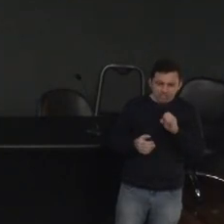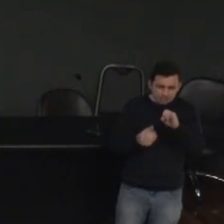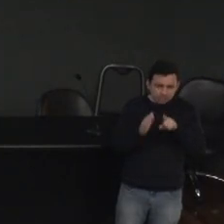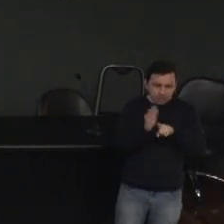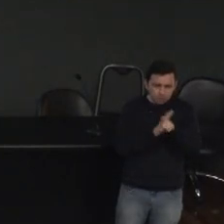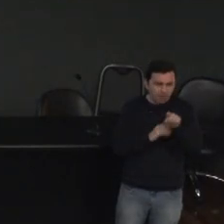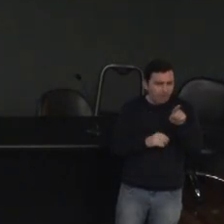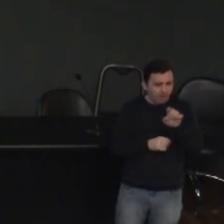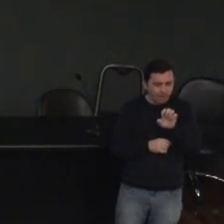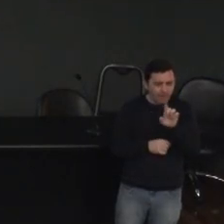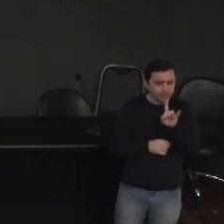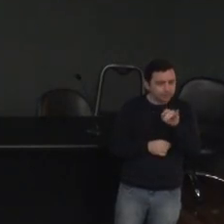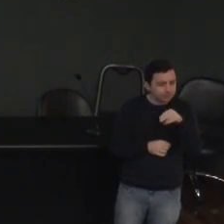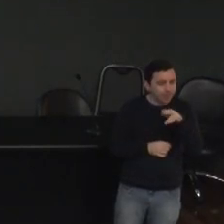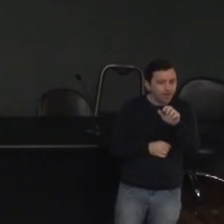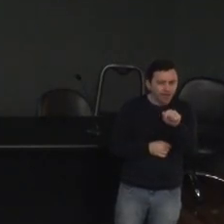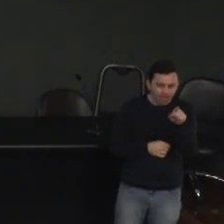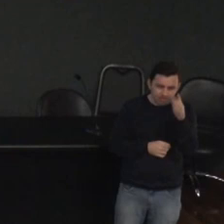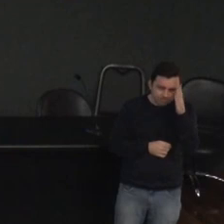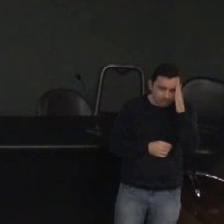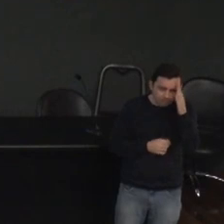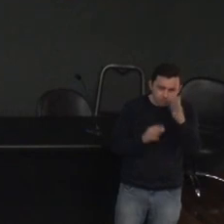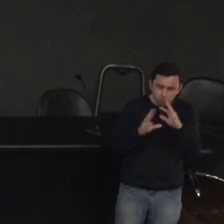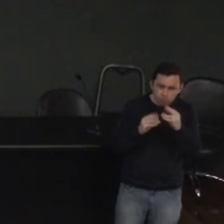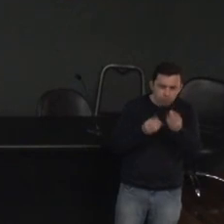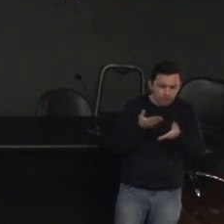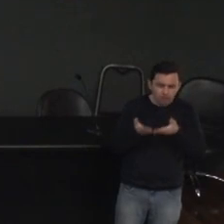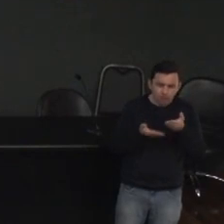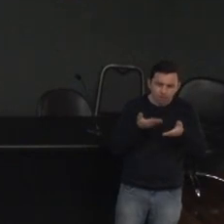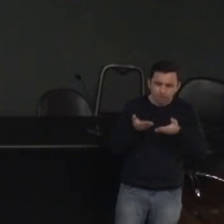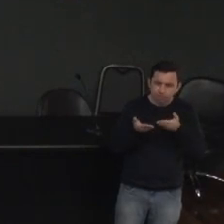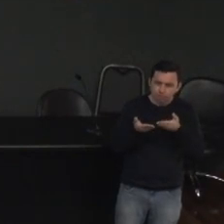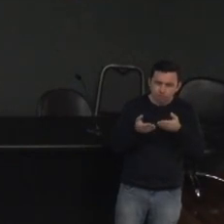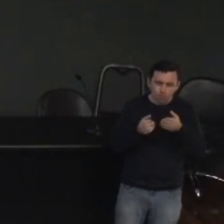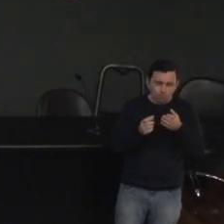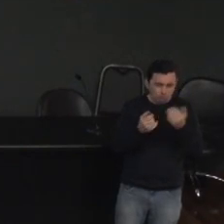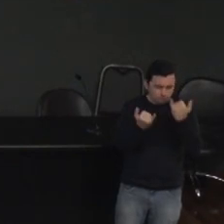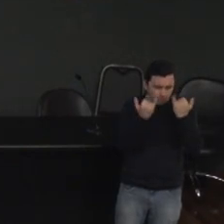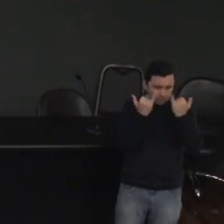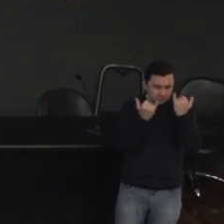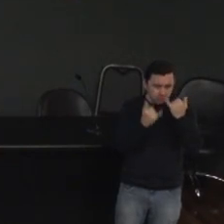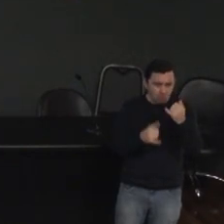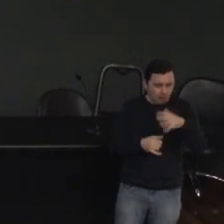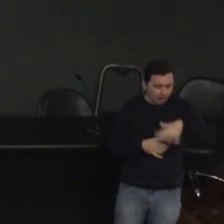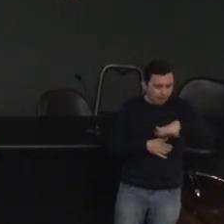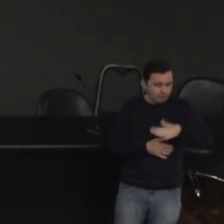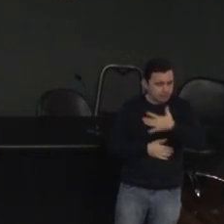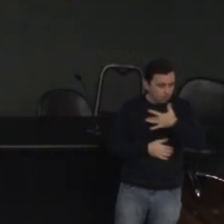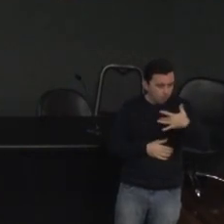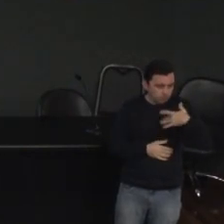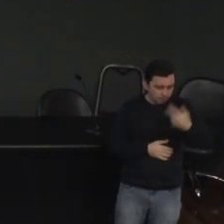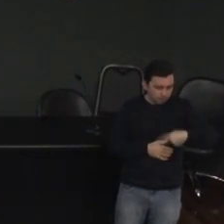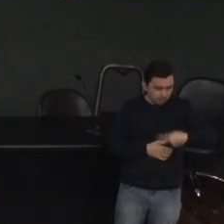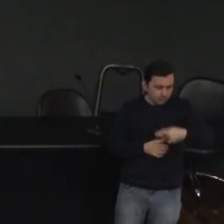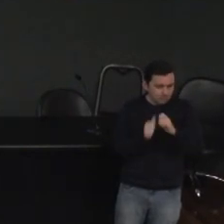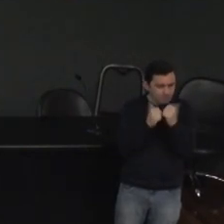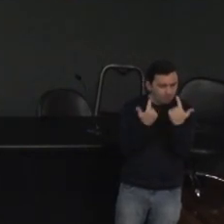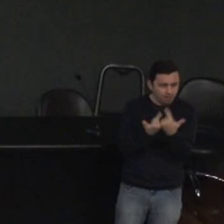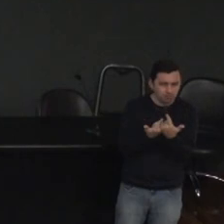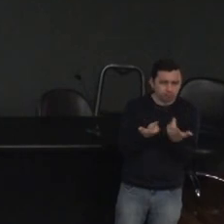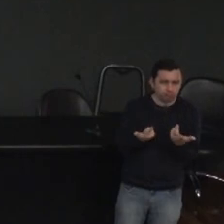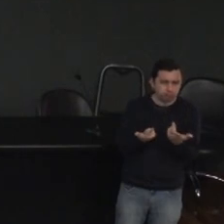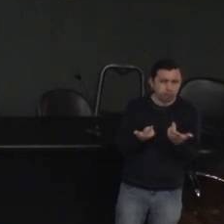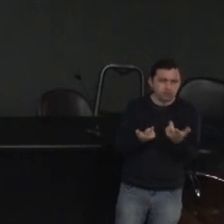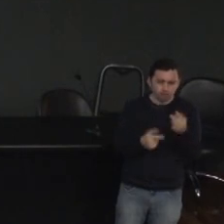para Edna se ela sabe todos os tratamentos que são realizados com dados pessoais na área da saúde da Assembleia você